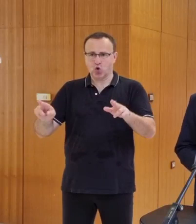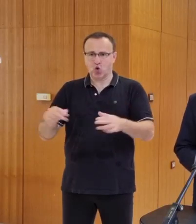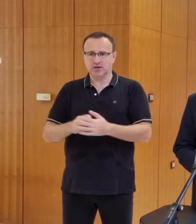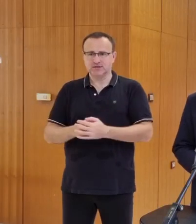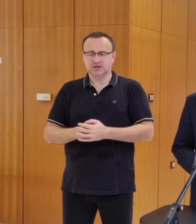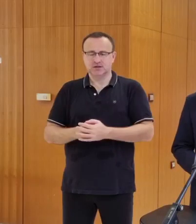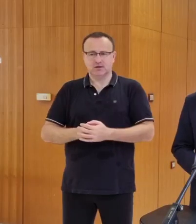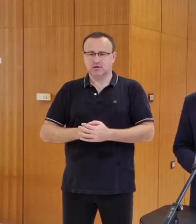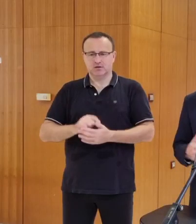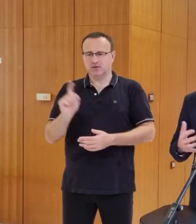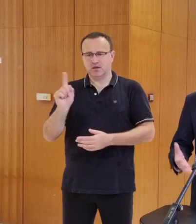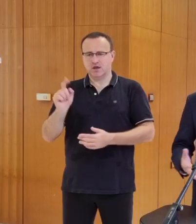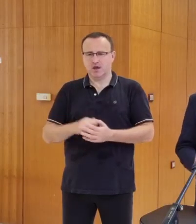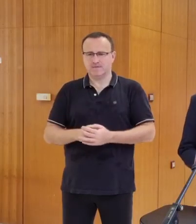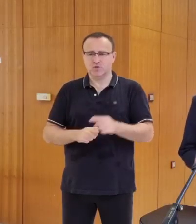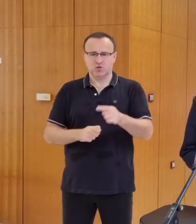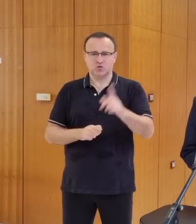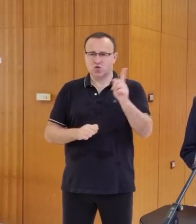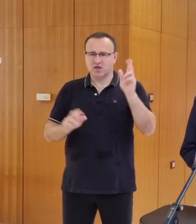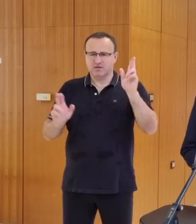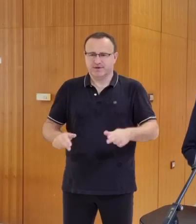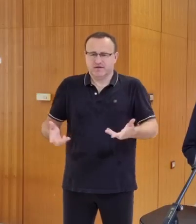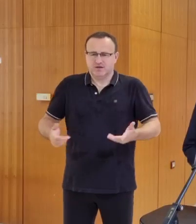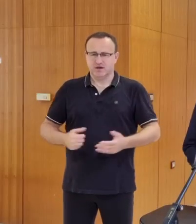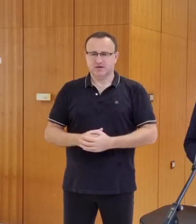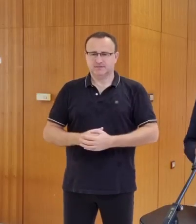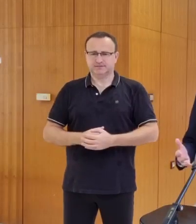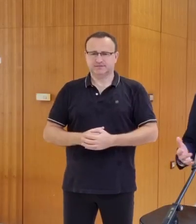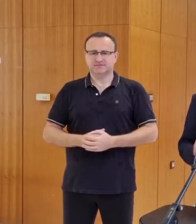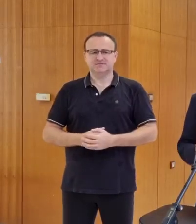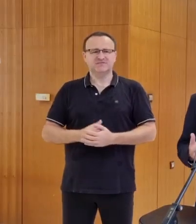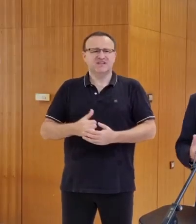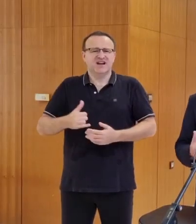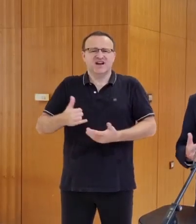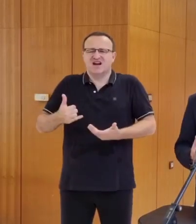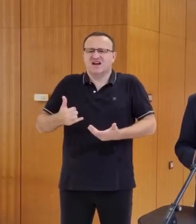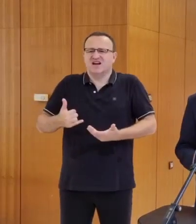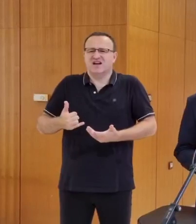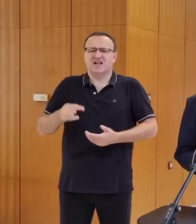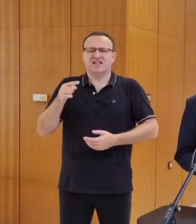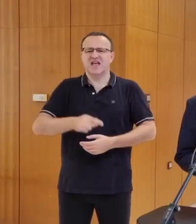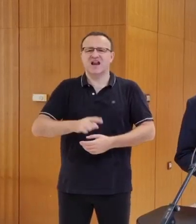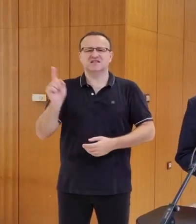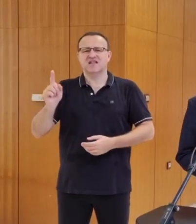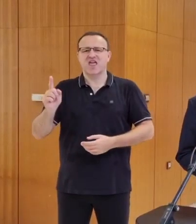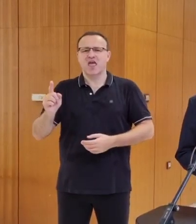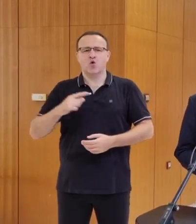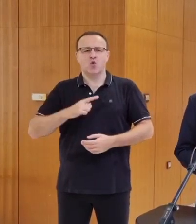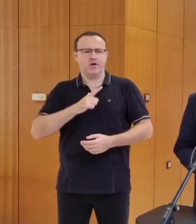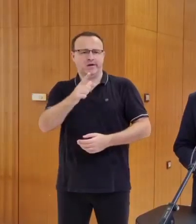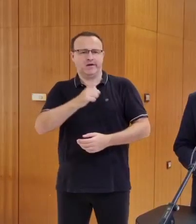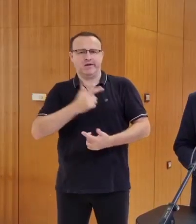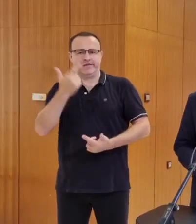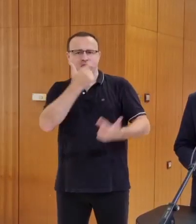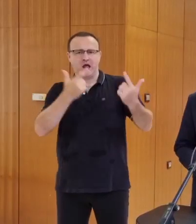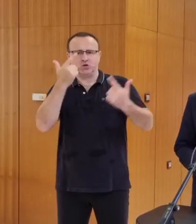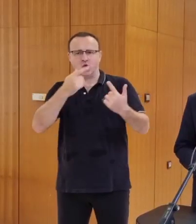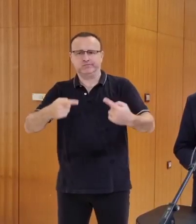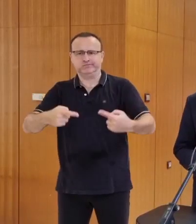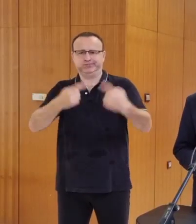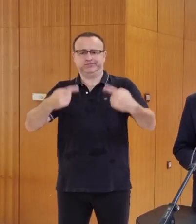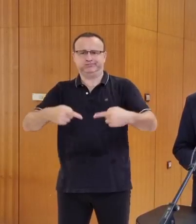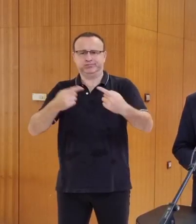Samozrejme, to nie je, jednakže nie je to pravda, ale nechcel, aby to, nejde tu teraz o nejakú konfrontáciu názorov, ale ide o to, že